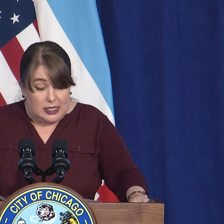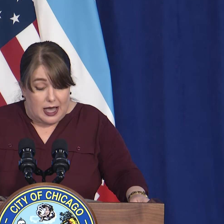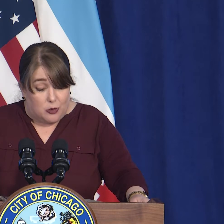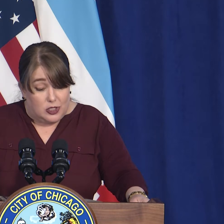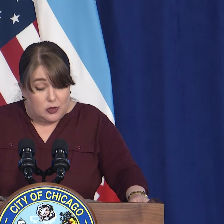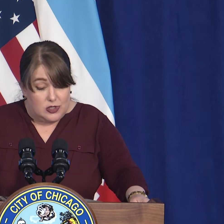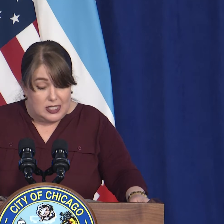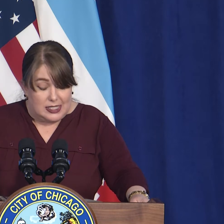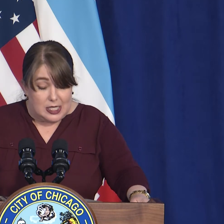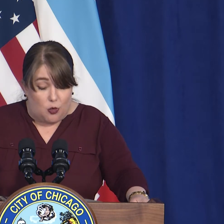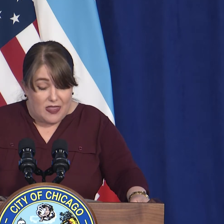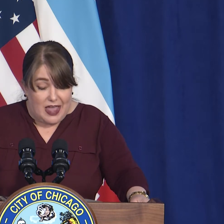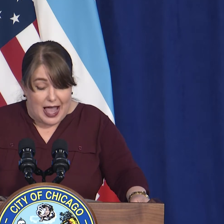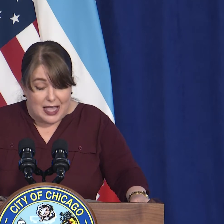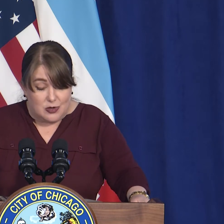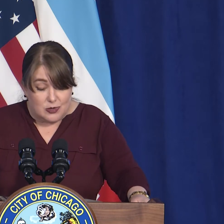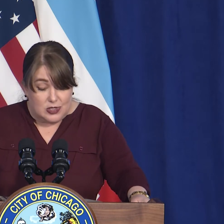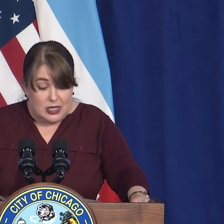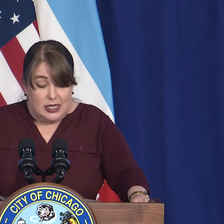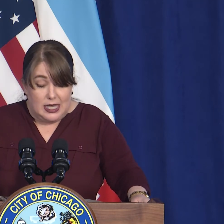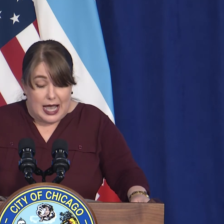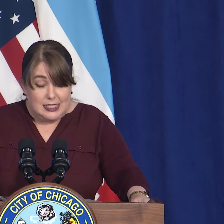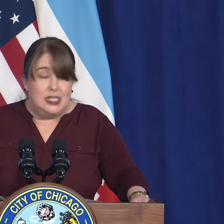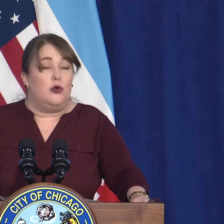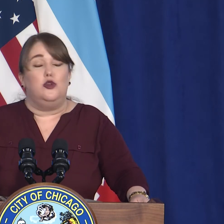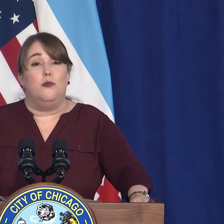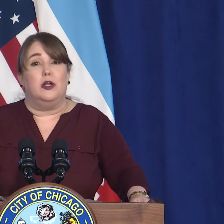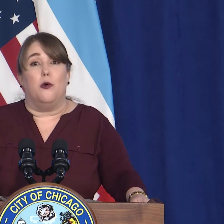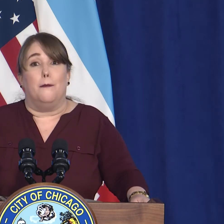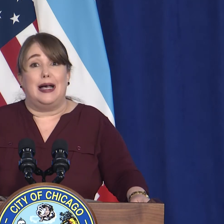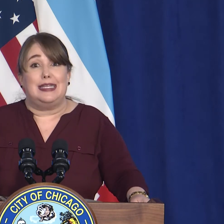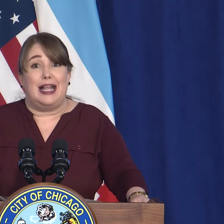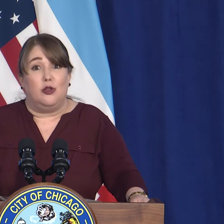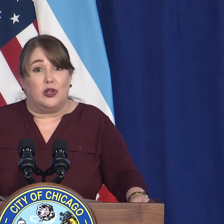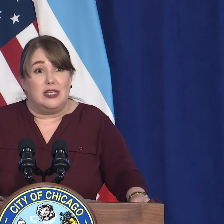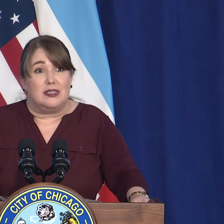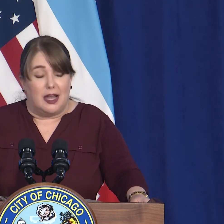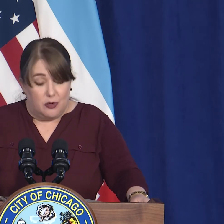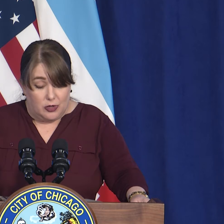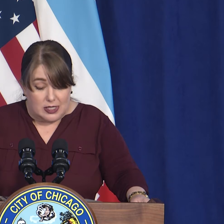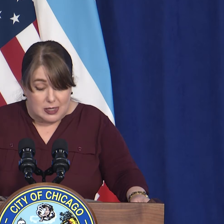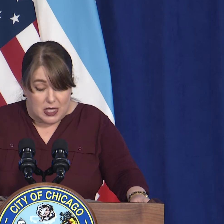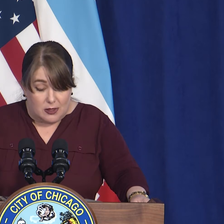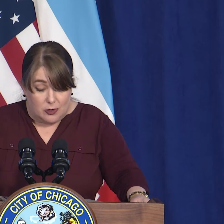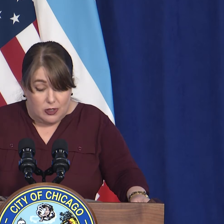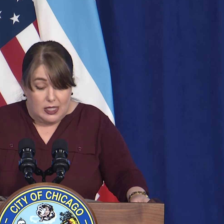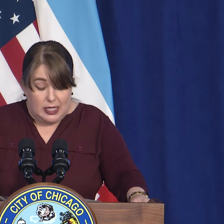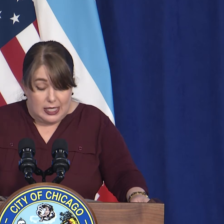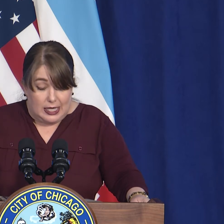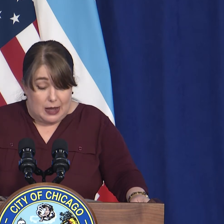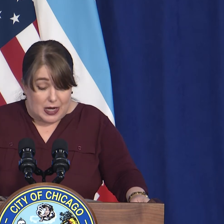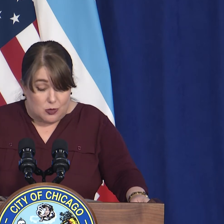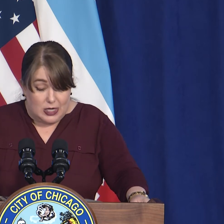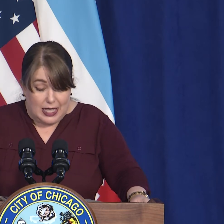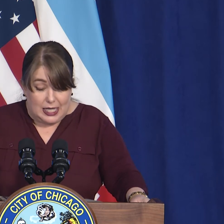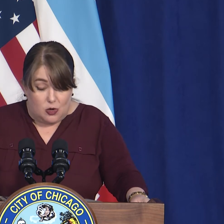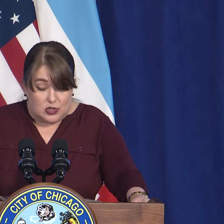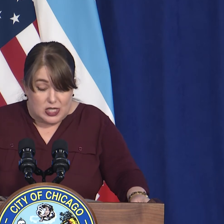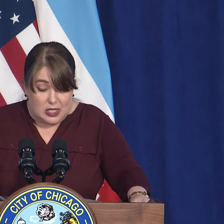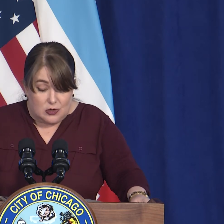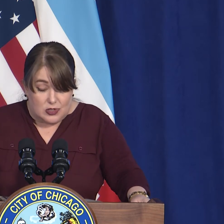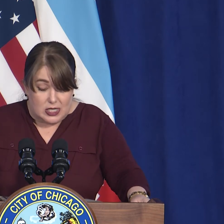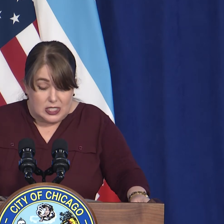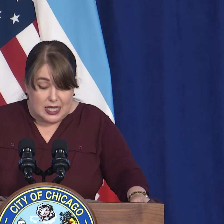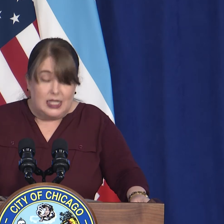Los adultos de 50 años han sido el número más alto registrado recibiendo la vacuna, y